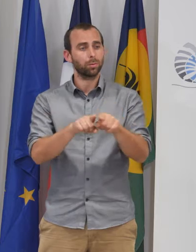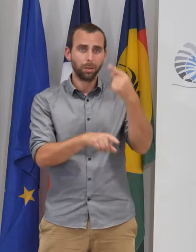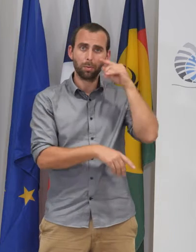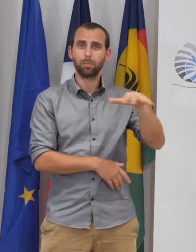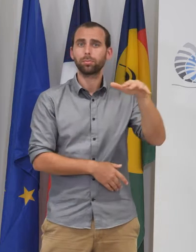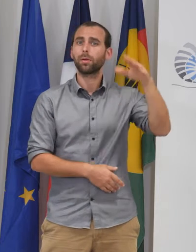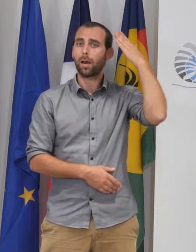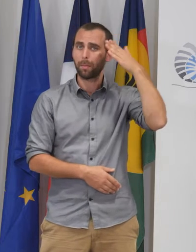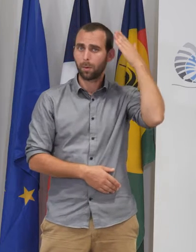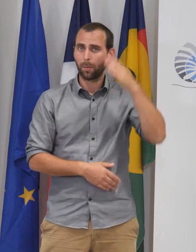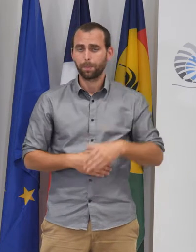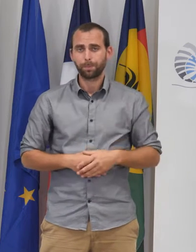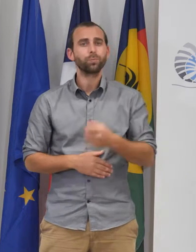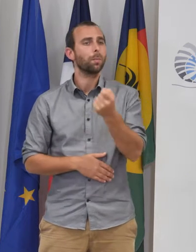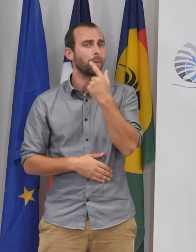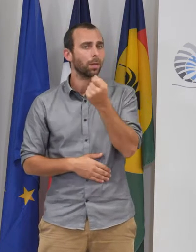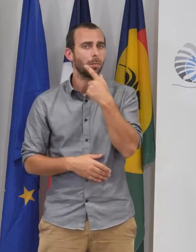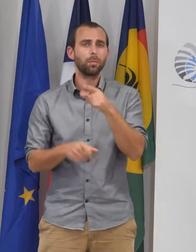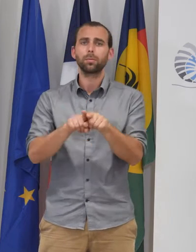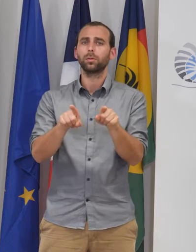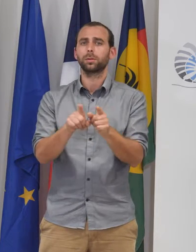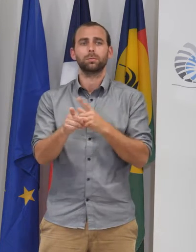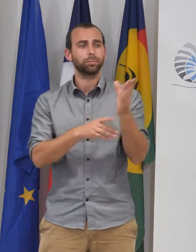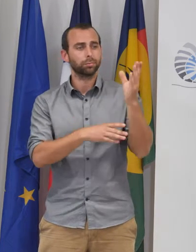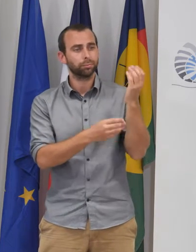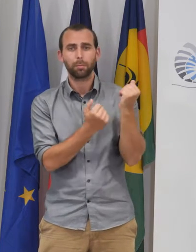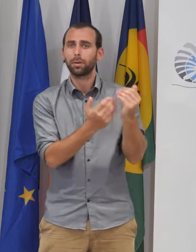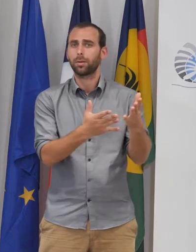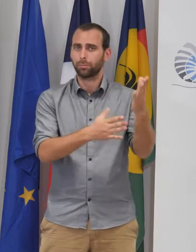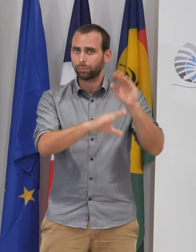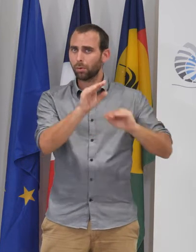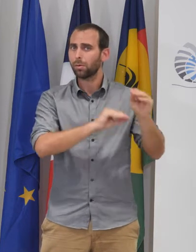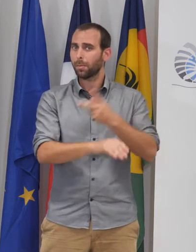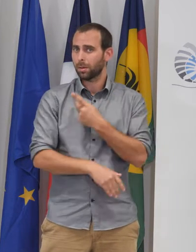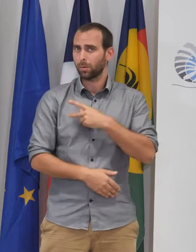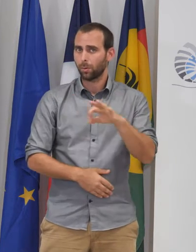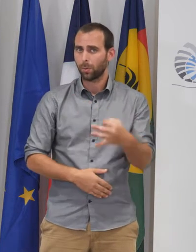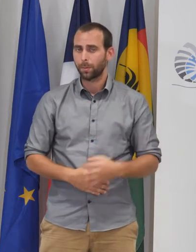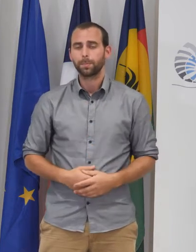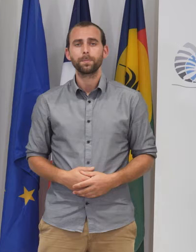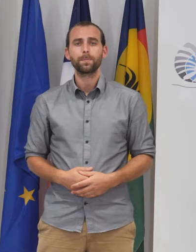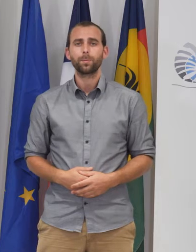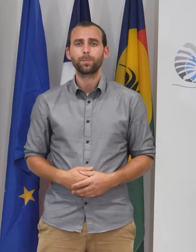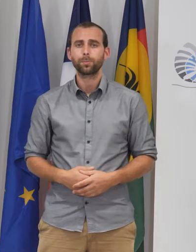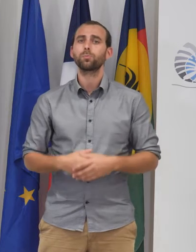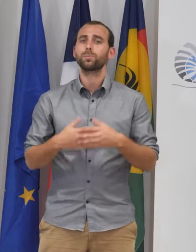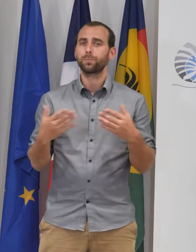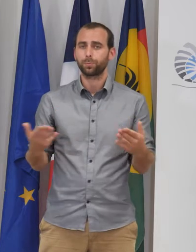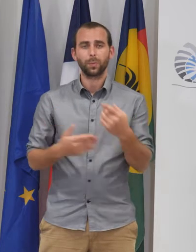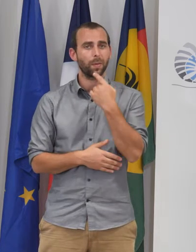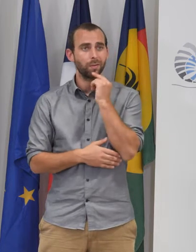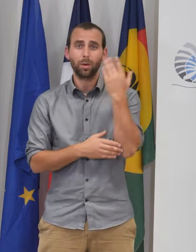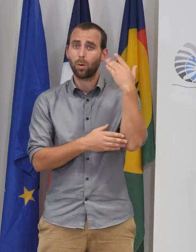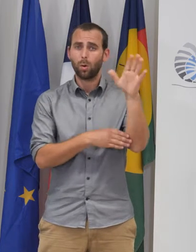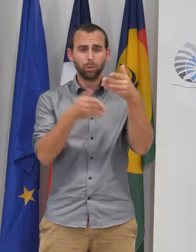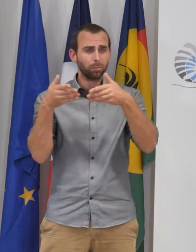des médicaments et prestations de soins médicaux. En conséquence, l'accès du public aux autres